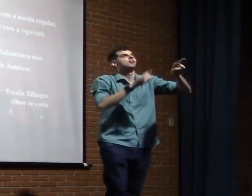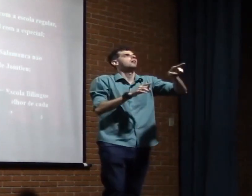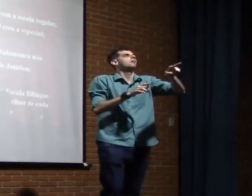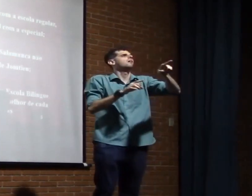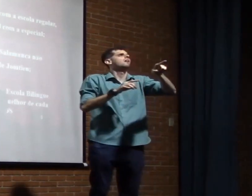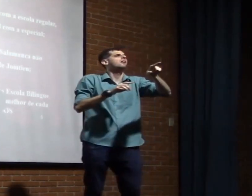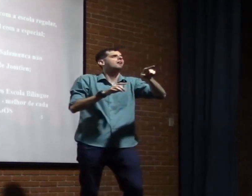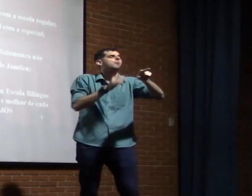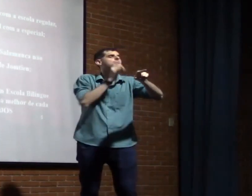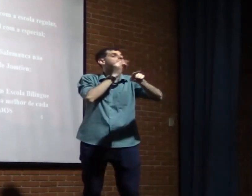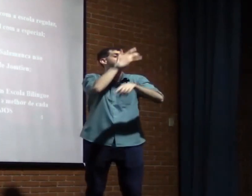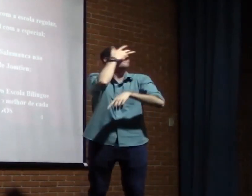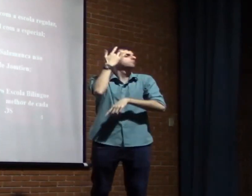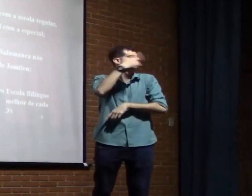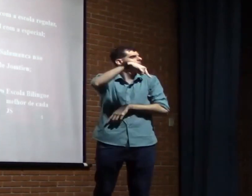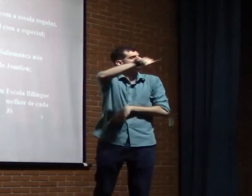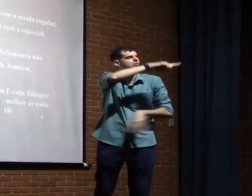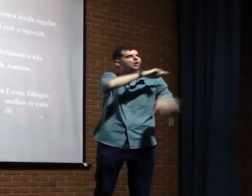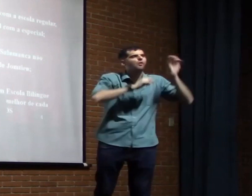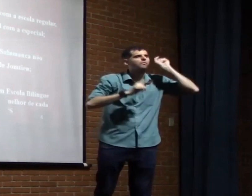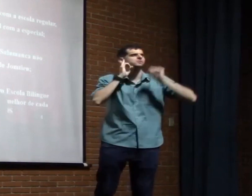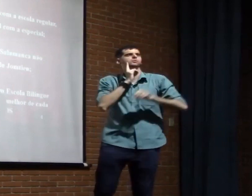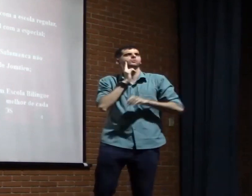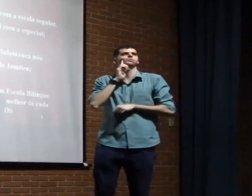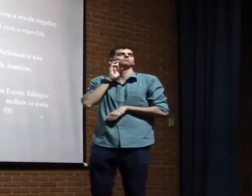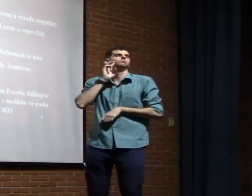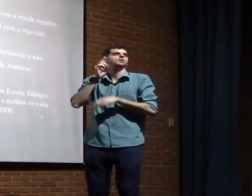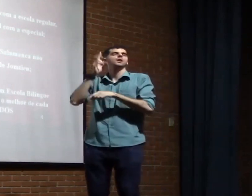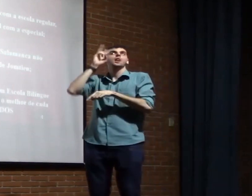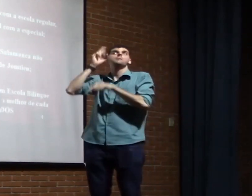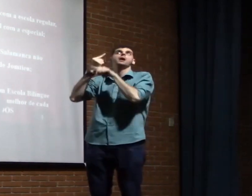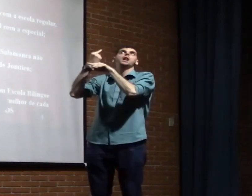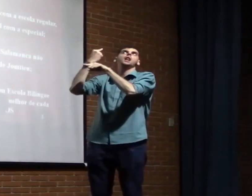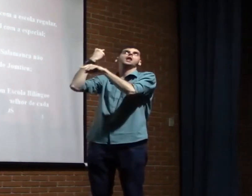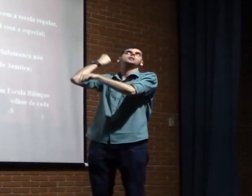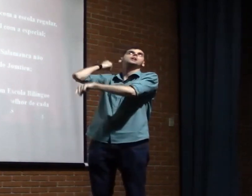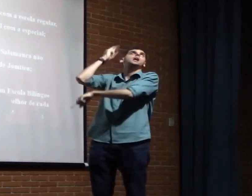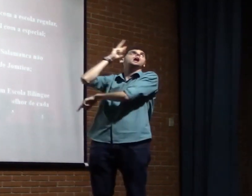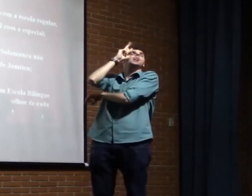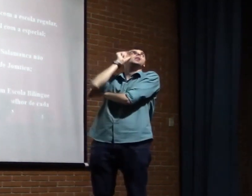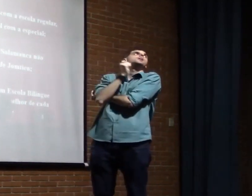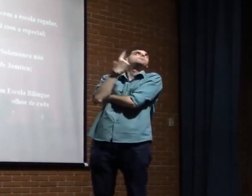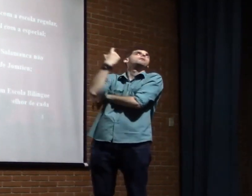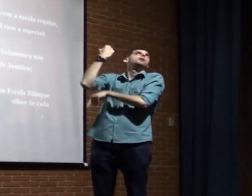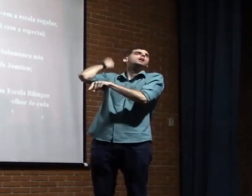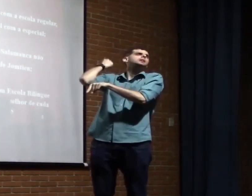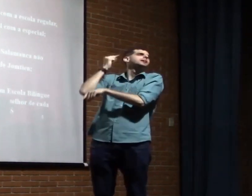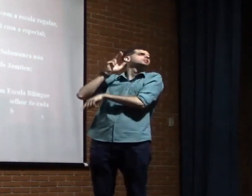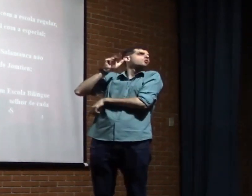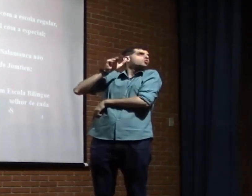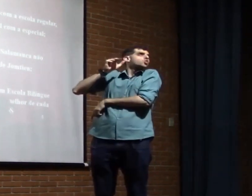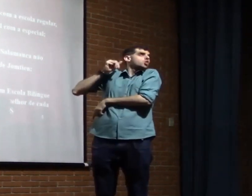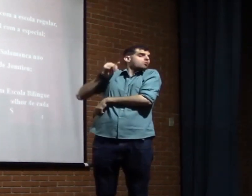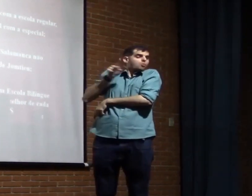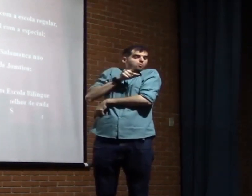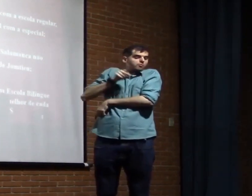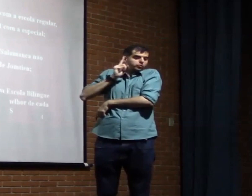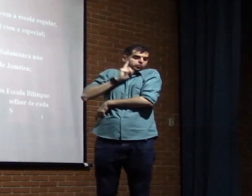ele consiga se desenvolver criticamente, ele consiga pensar na questão